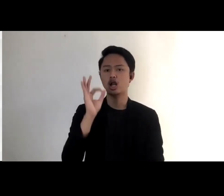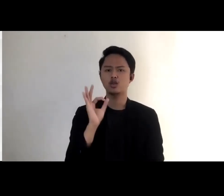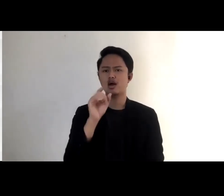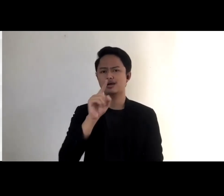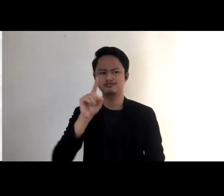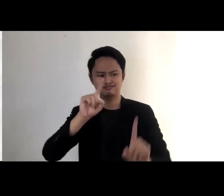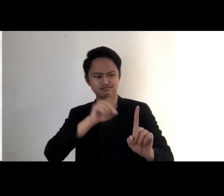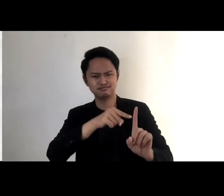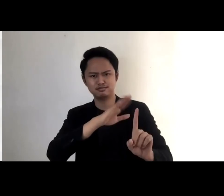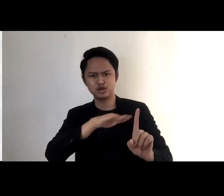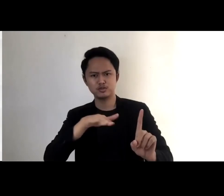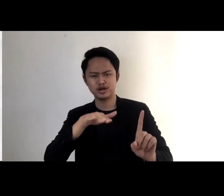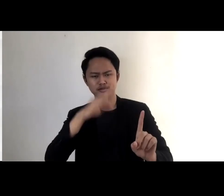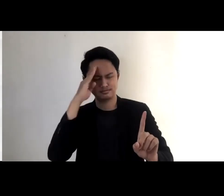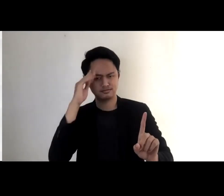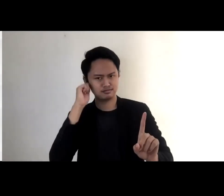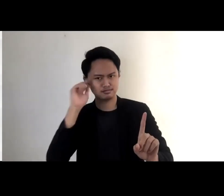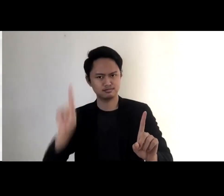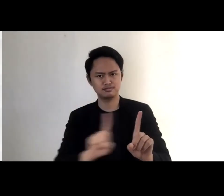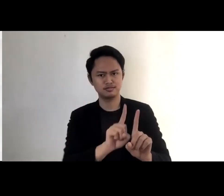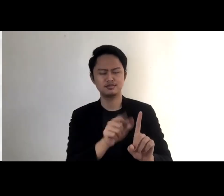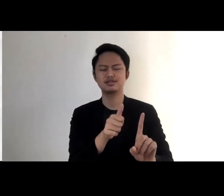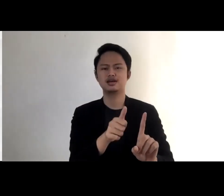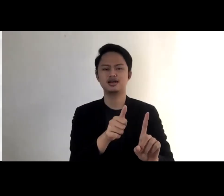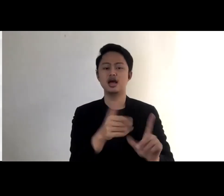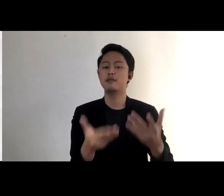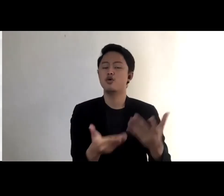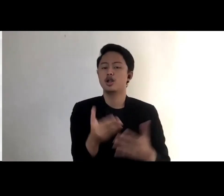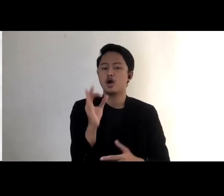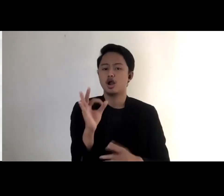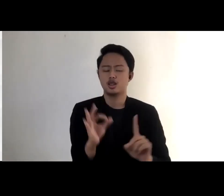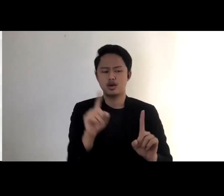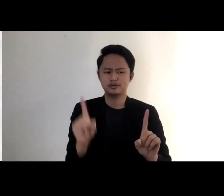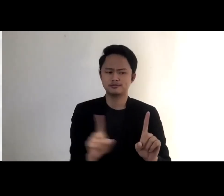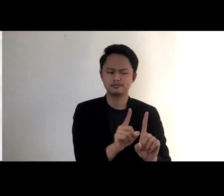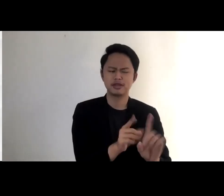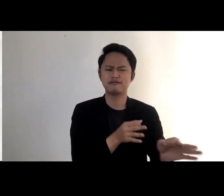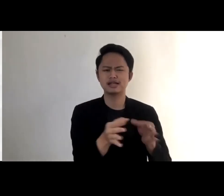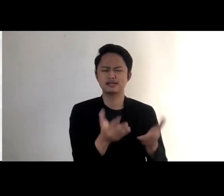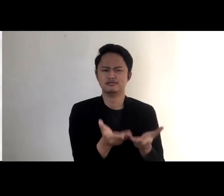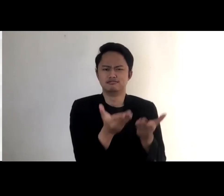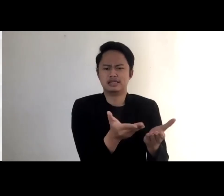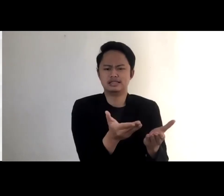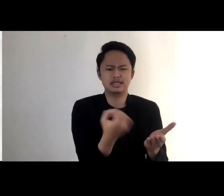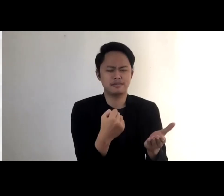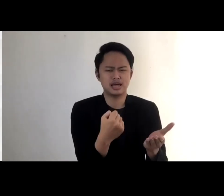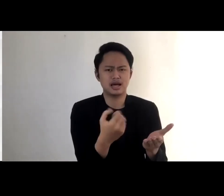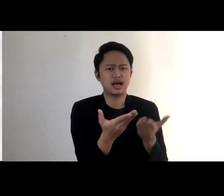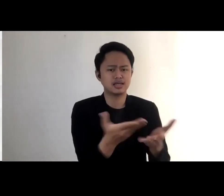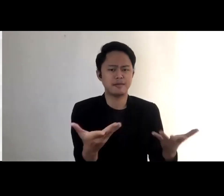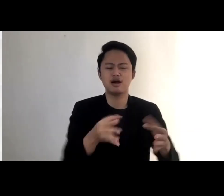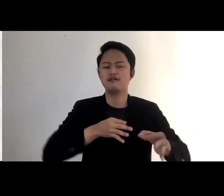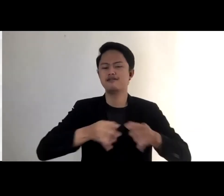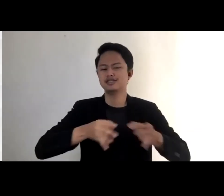mendampingi putra-putri didiknya, terutama orang tua yang tidak dapat memfasilitasi melalui kesiapan sarana